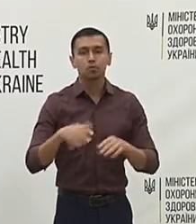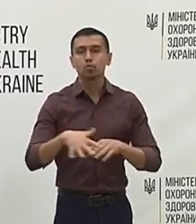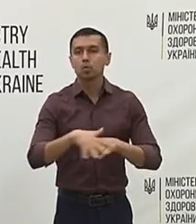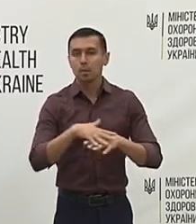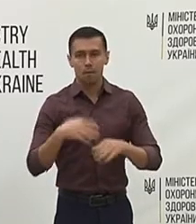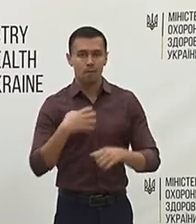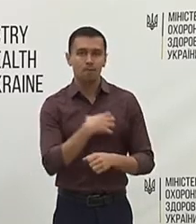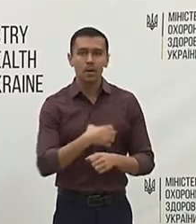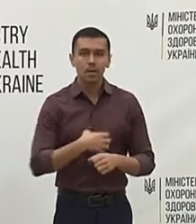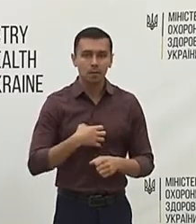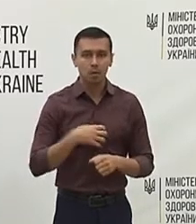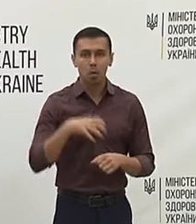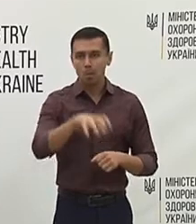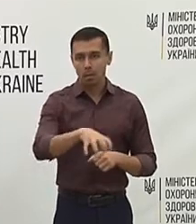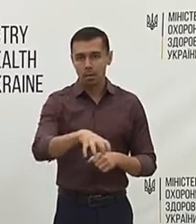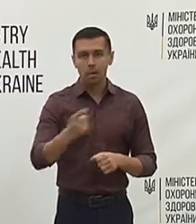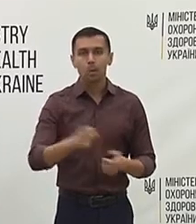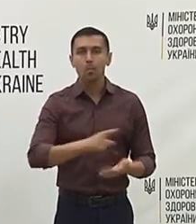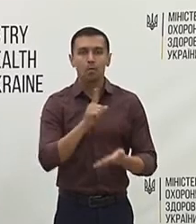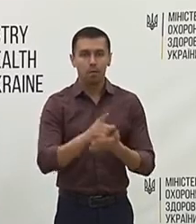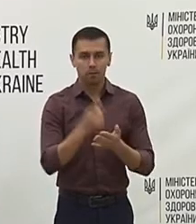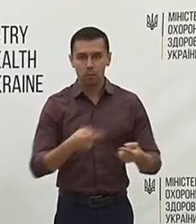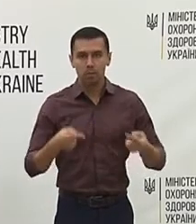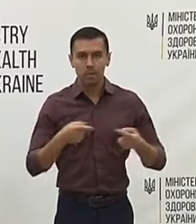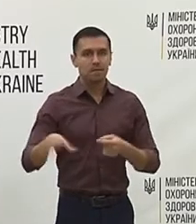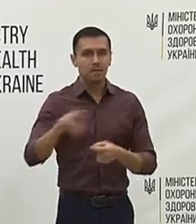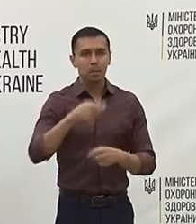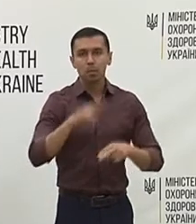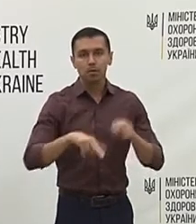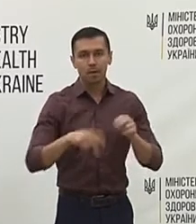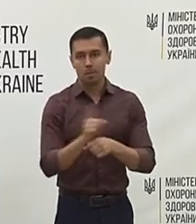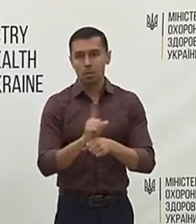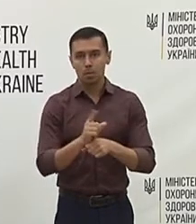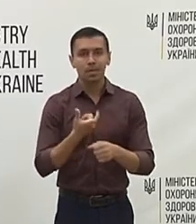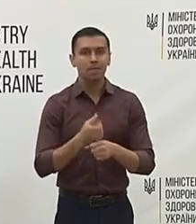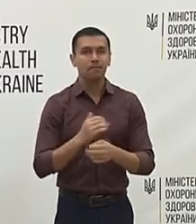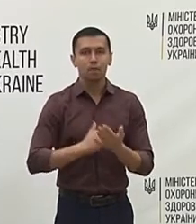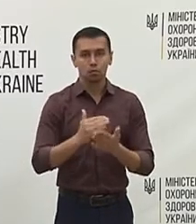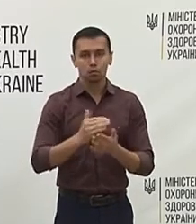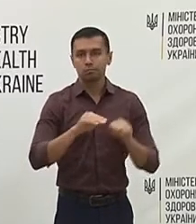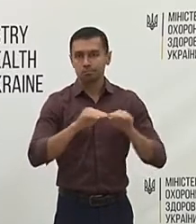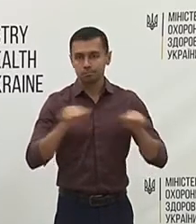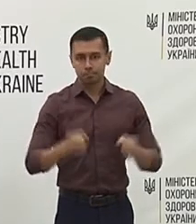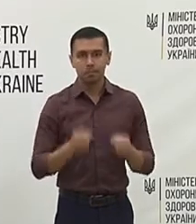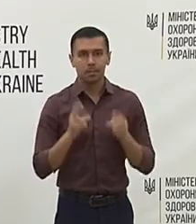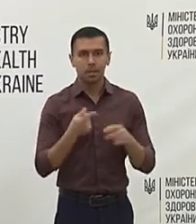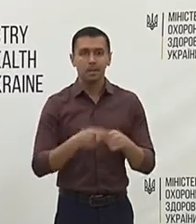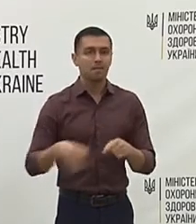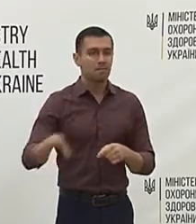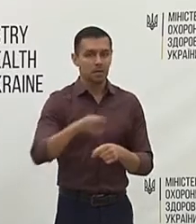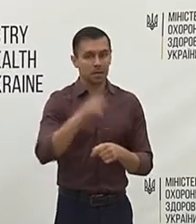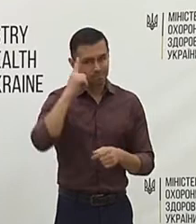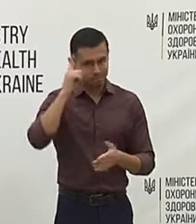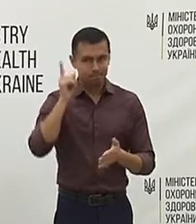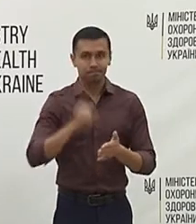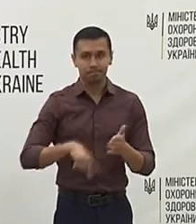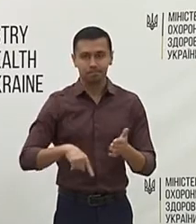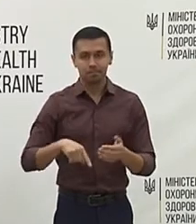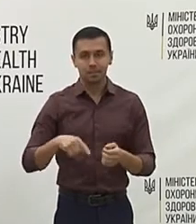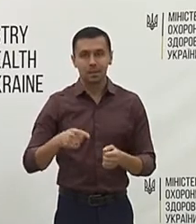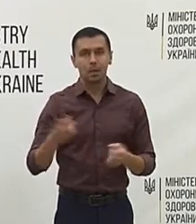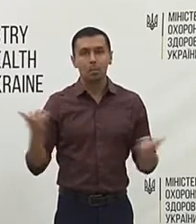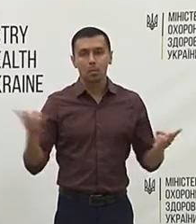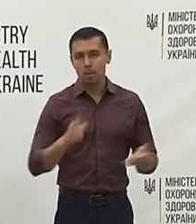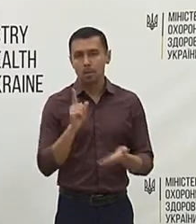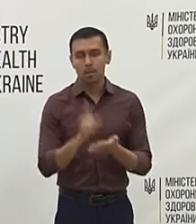суспільно важливого об'єкту, який повинен відповідати всім будівельним нормам найвищого класу небезпеки, це всі, напевно, знають,